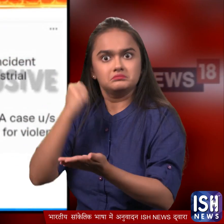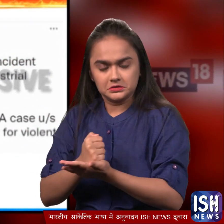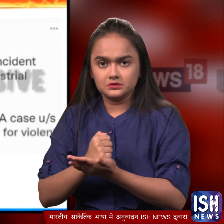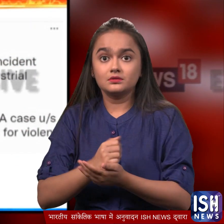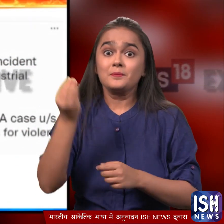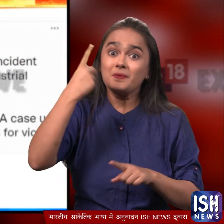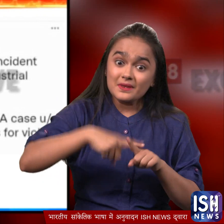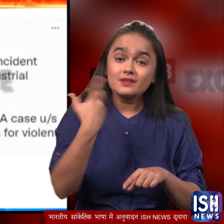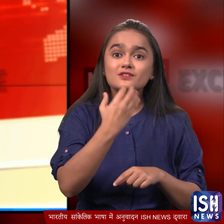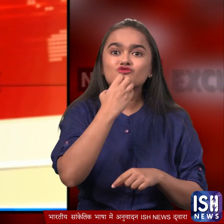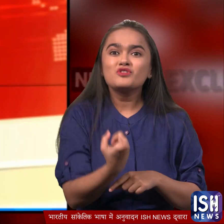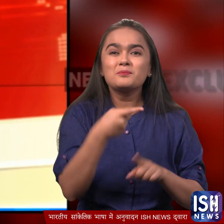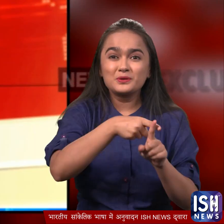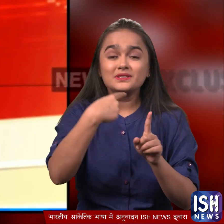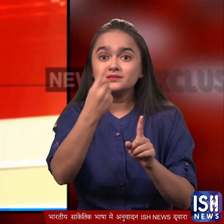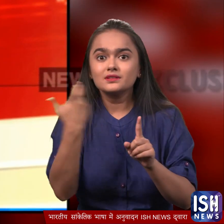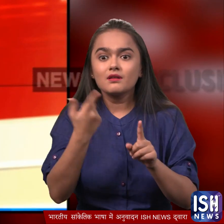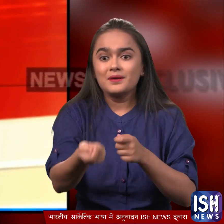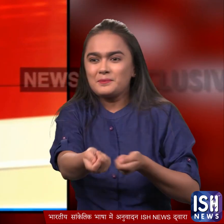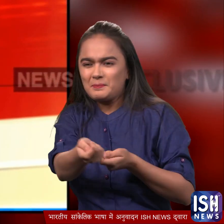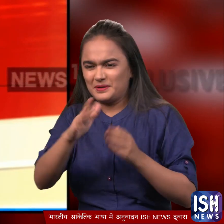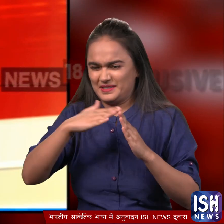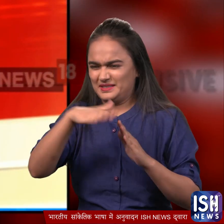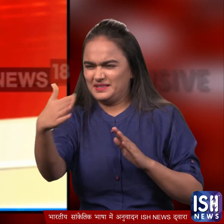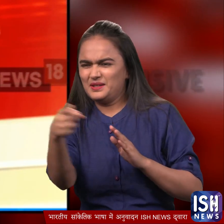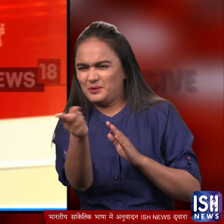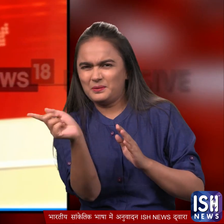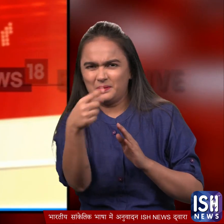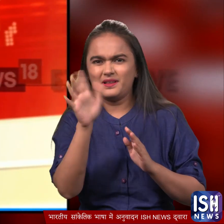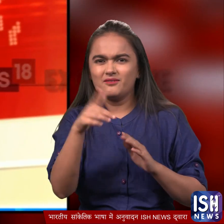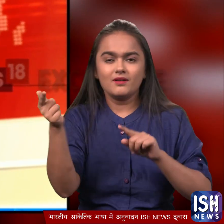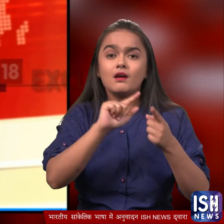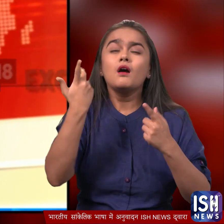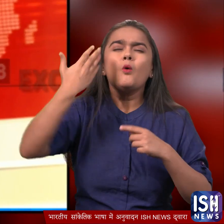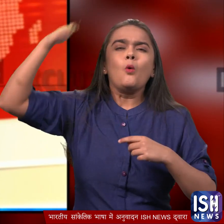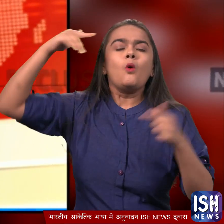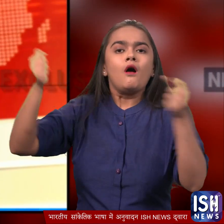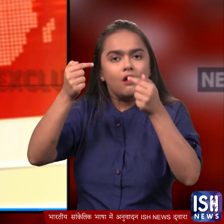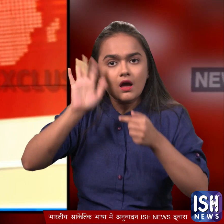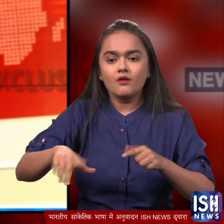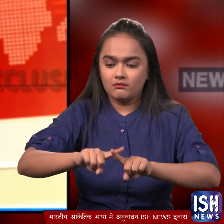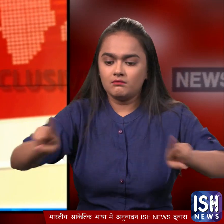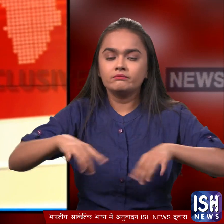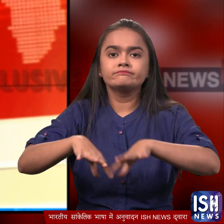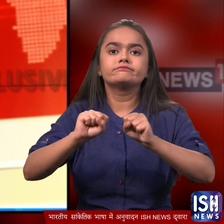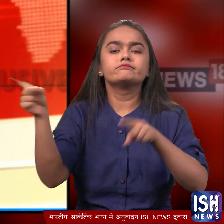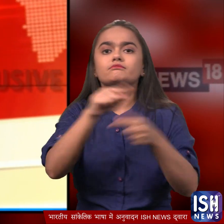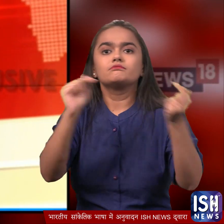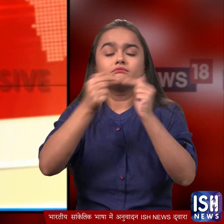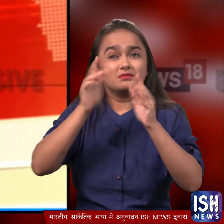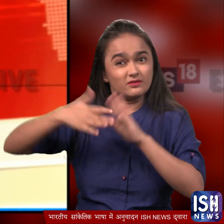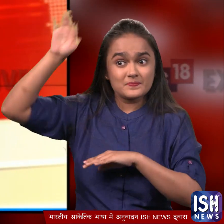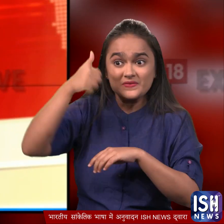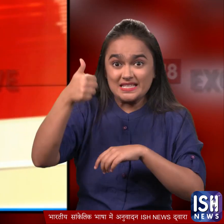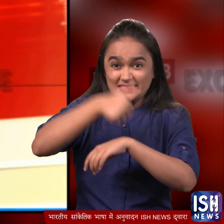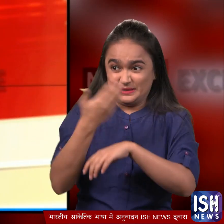पर कार्रवाई की मांग की। सौवाद की बात है कि जयपुर के बुजुर्ग और उनको पीटने वाले पड़ोसी हैं, जिनके बीच जमीन का पुराना विवाद है